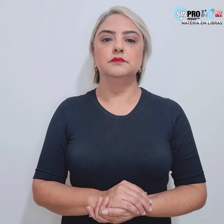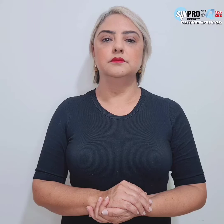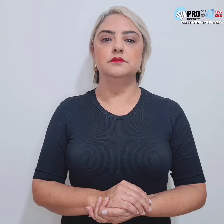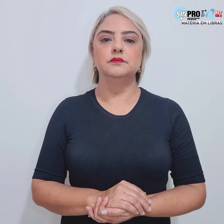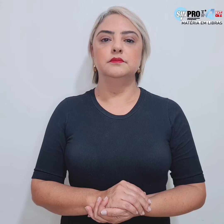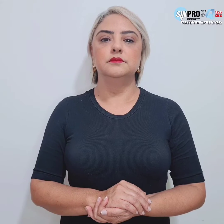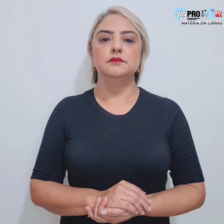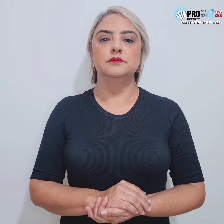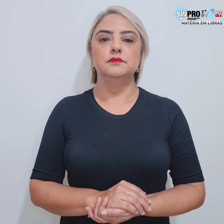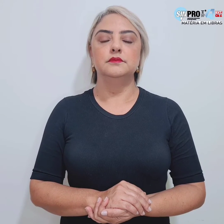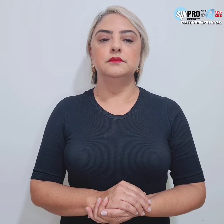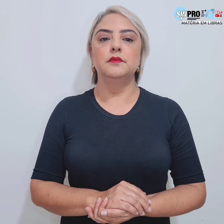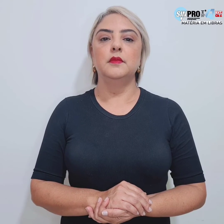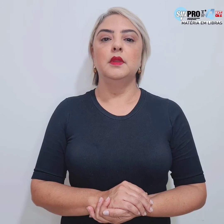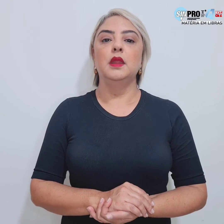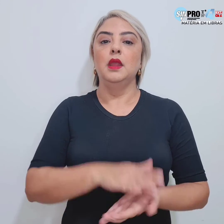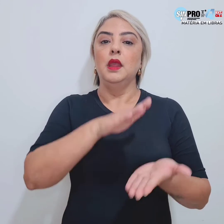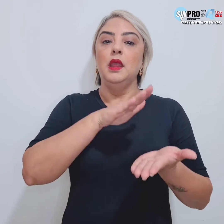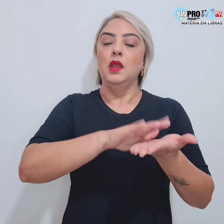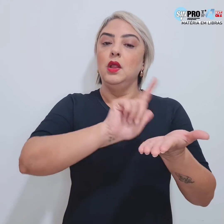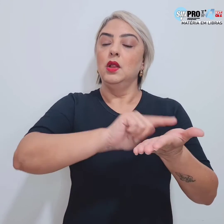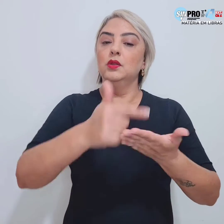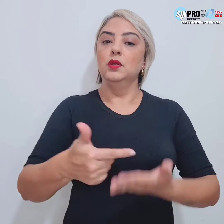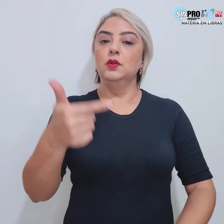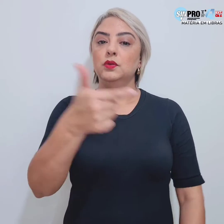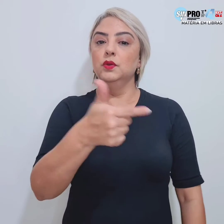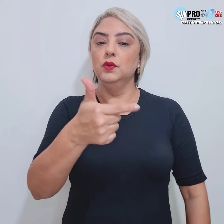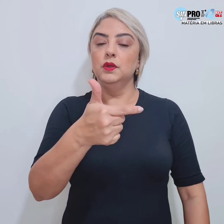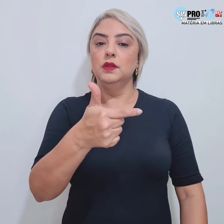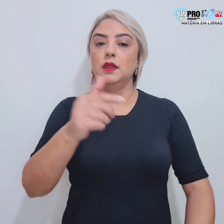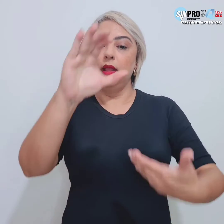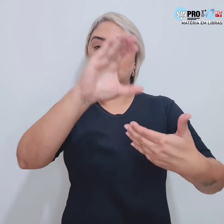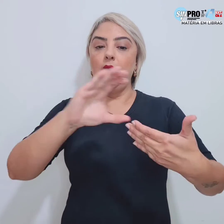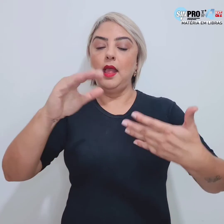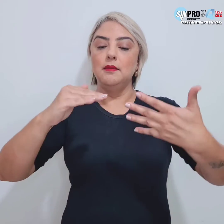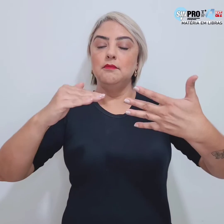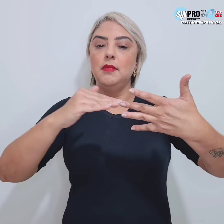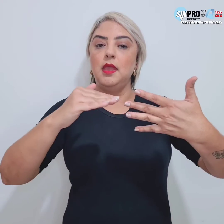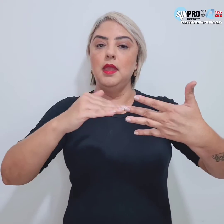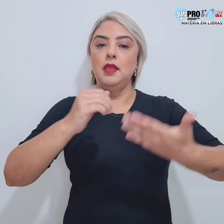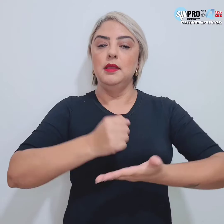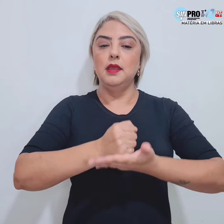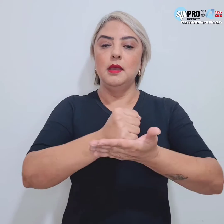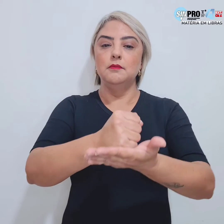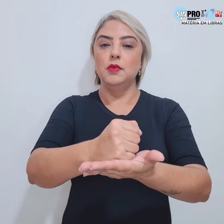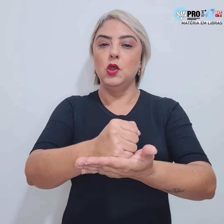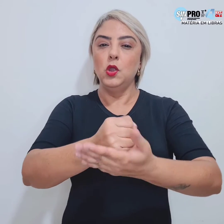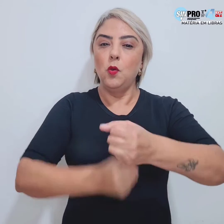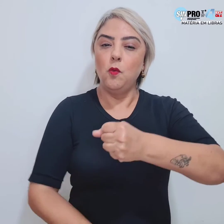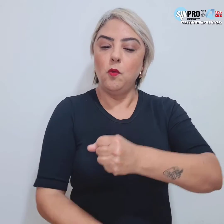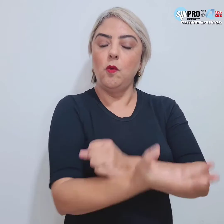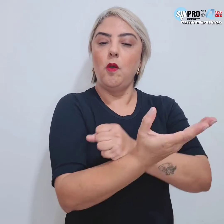Editorial 2. Classe média que apoiou os golpes de 1964